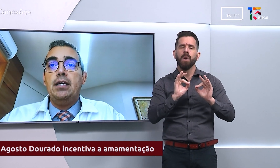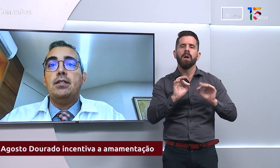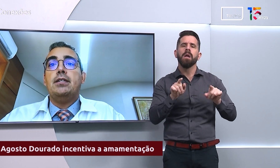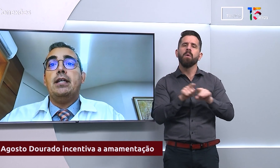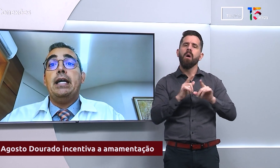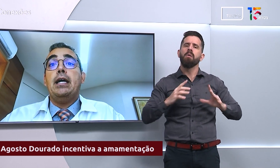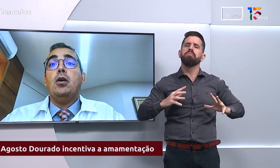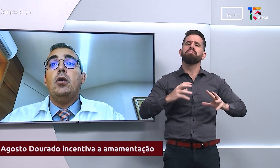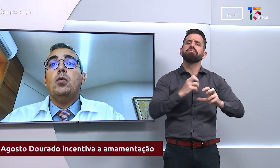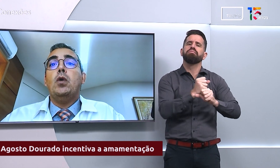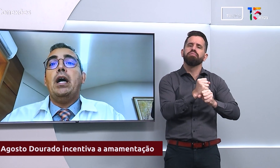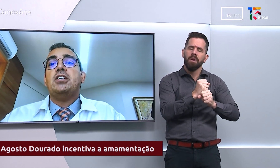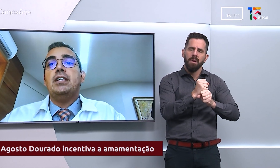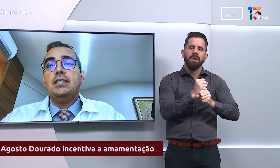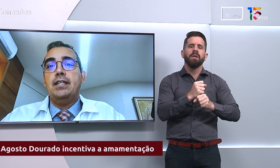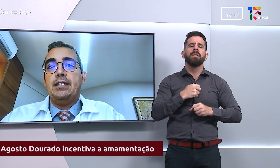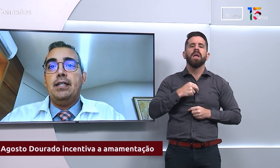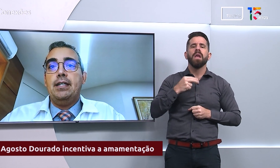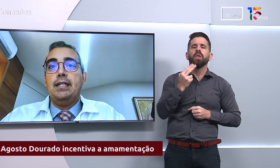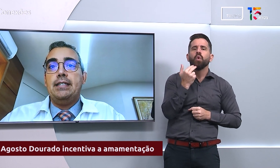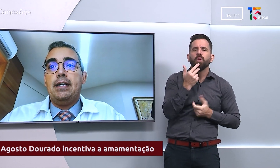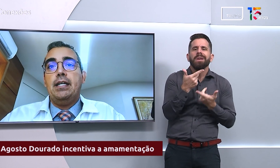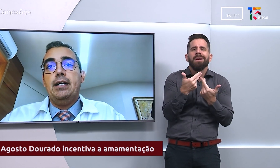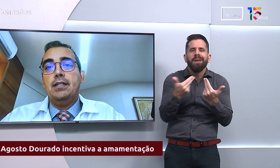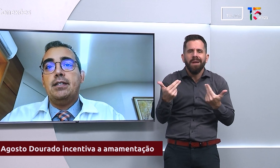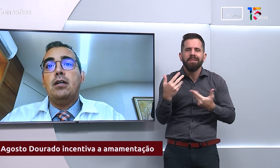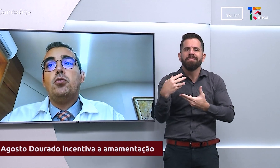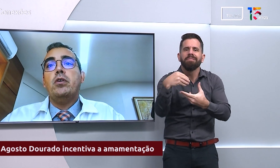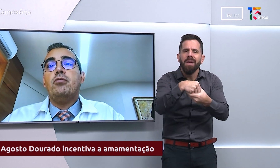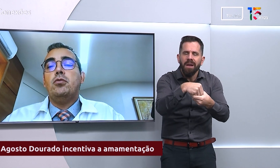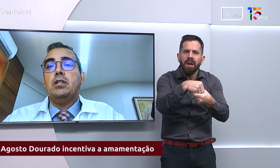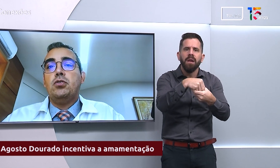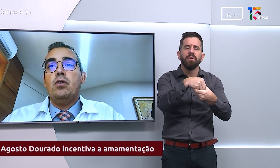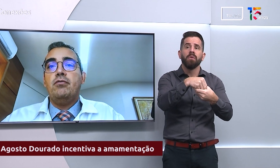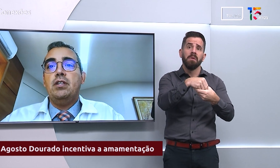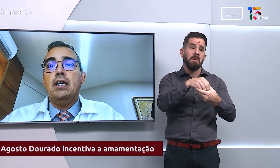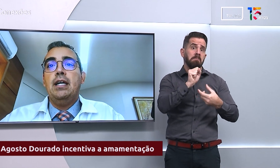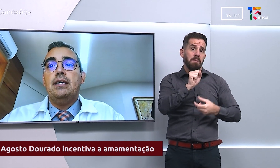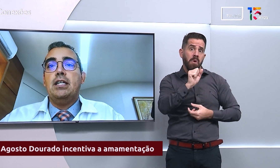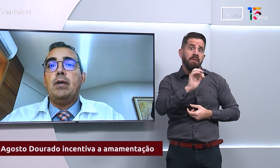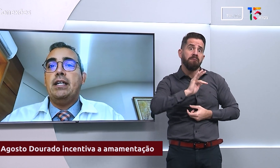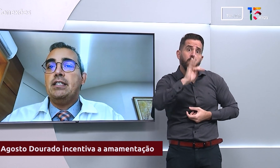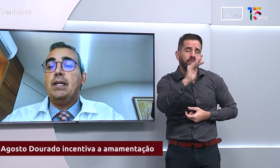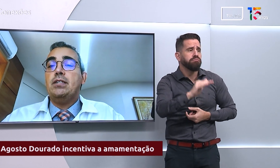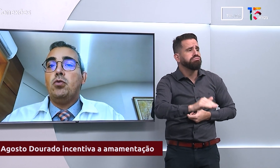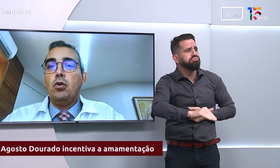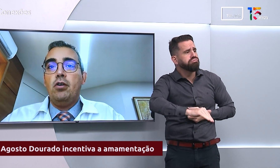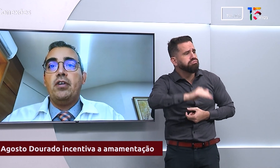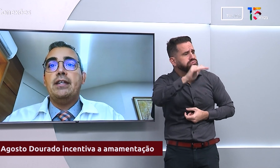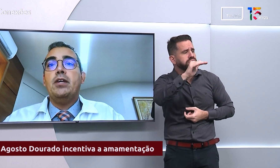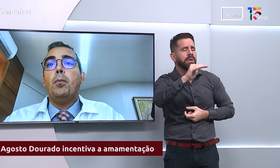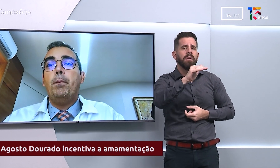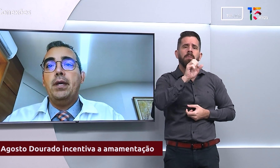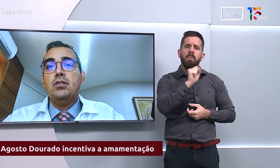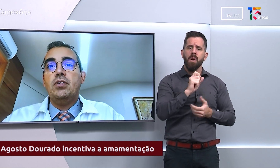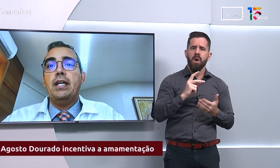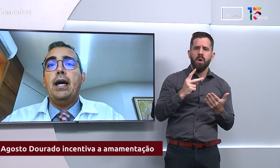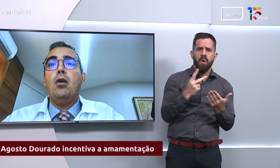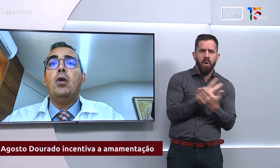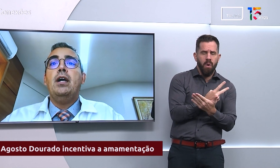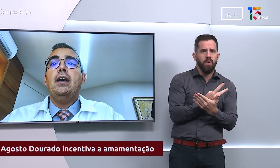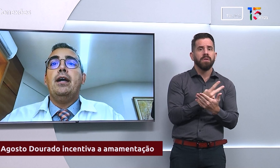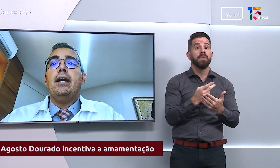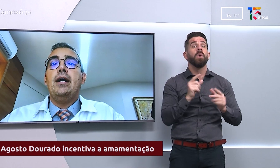de nutrientes, a chance dessa criança, no evoluir da sua vida, ser uma criança mais eutrófica, ter um